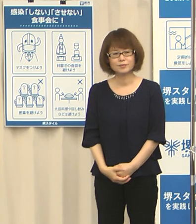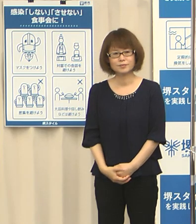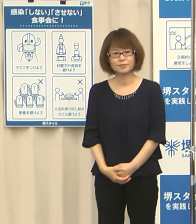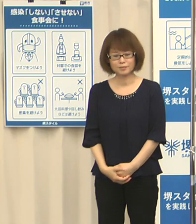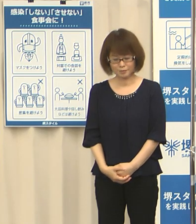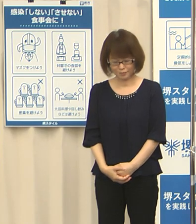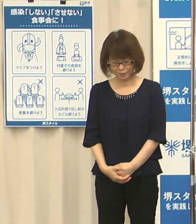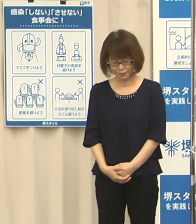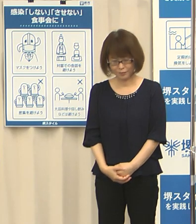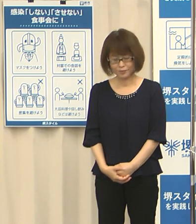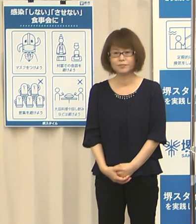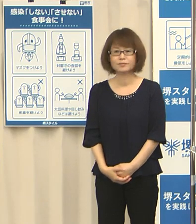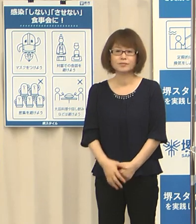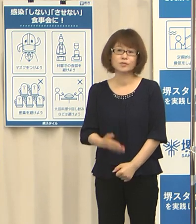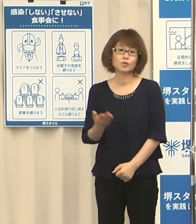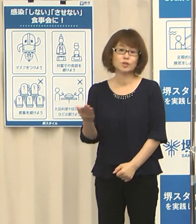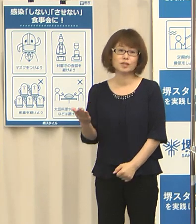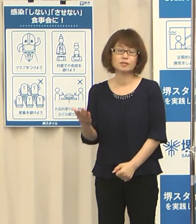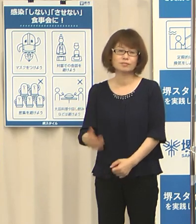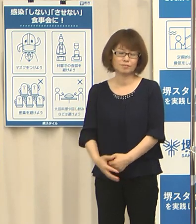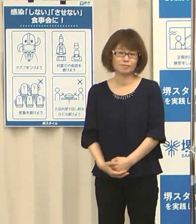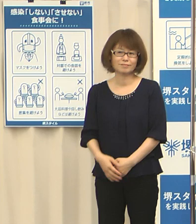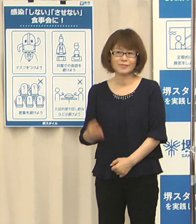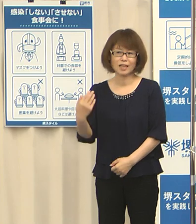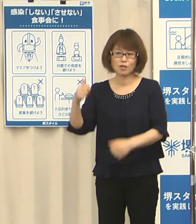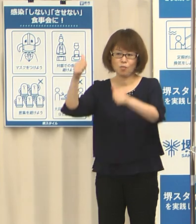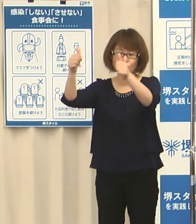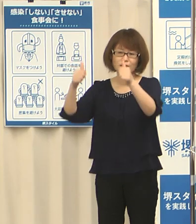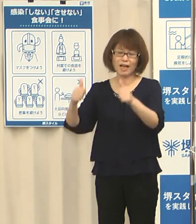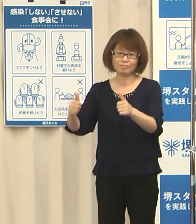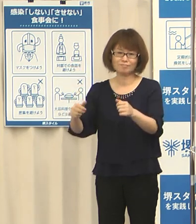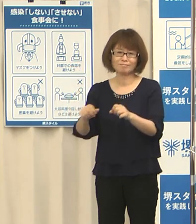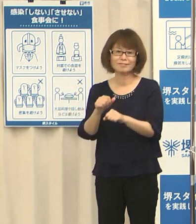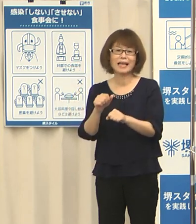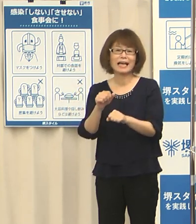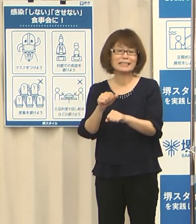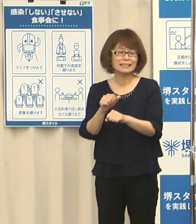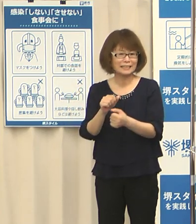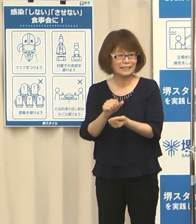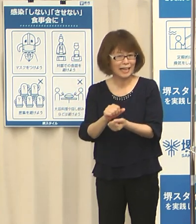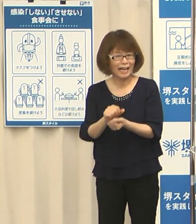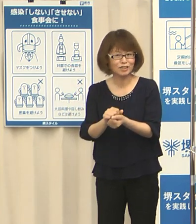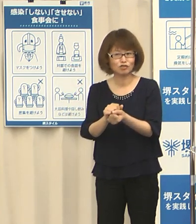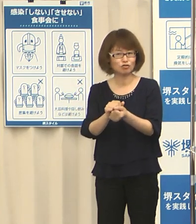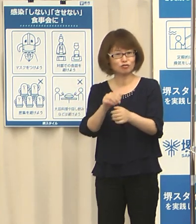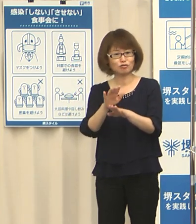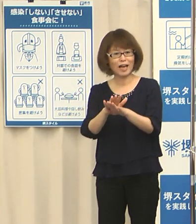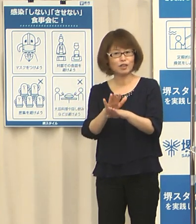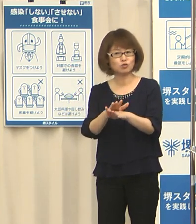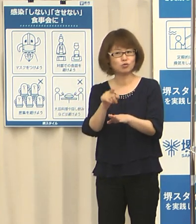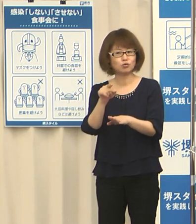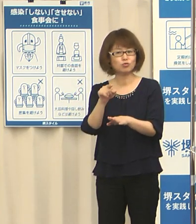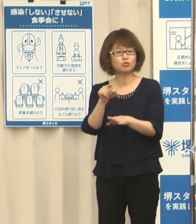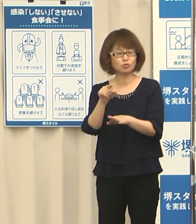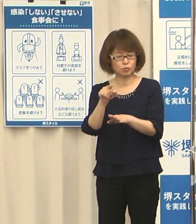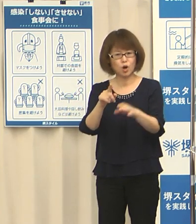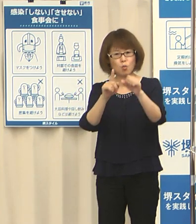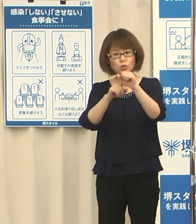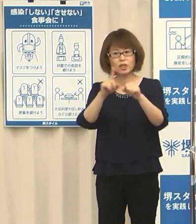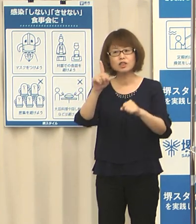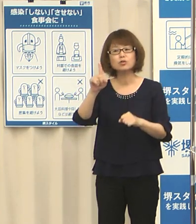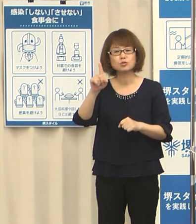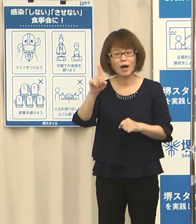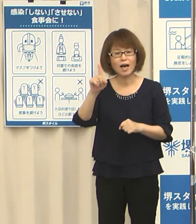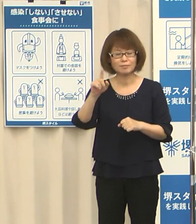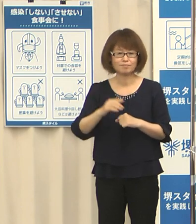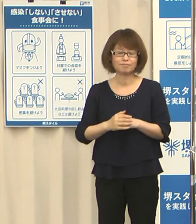はい、次に先ほどのポスターも堺スタイルの一環で、その一つの目的がポスター等